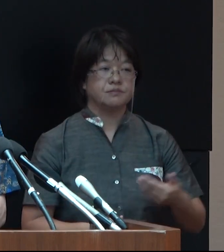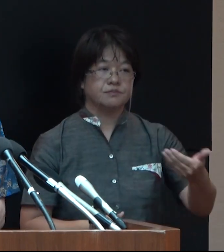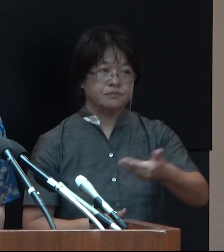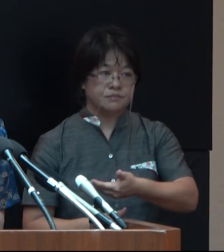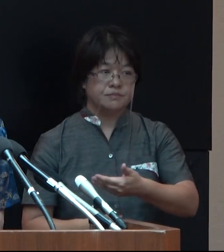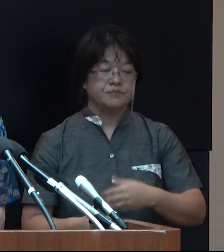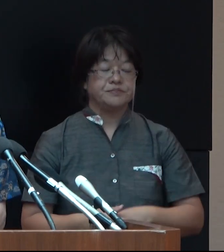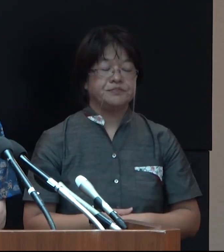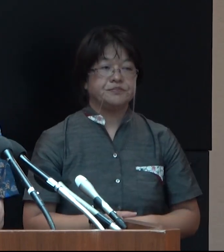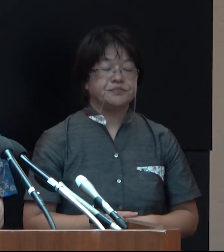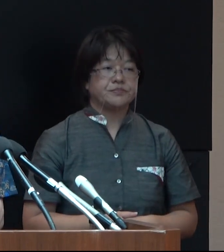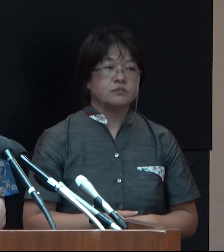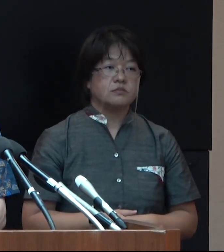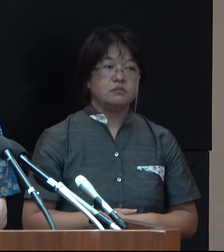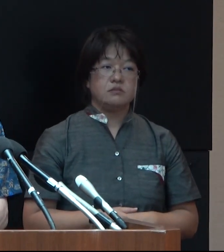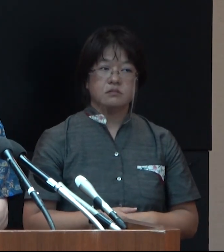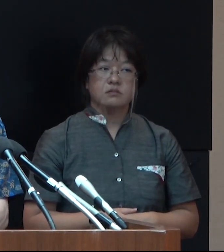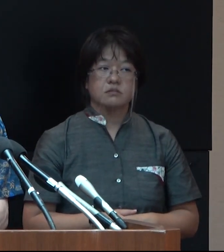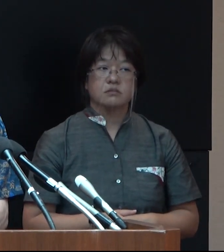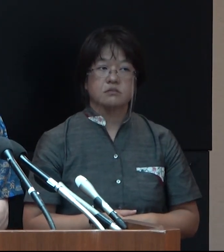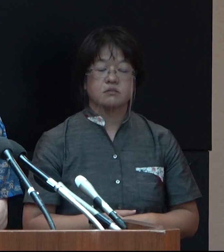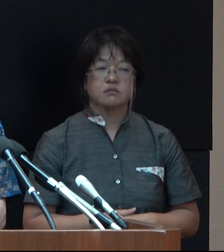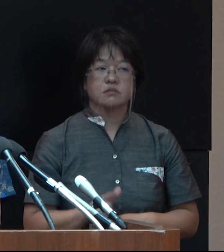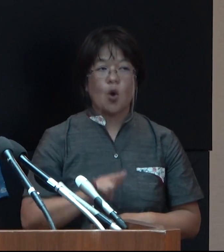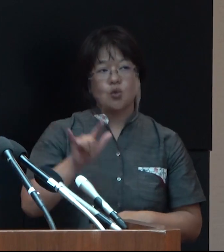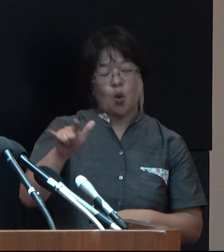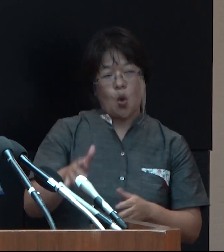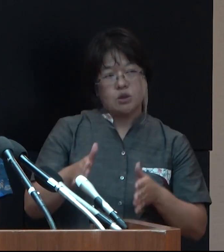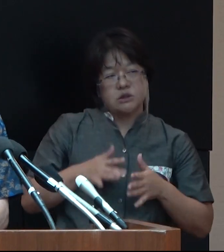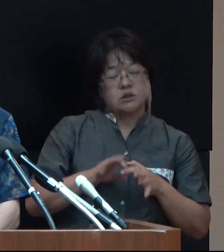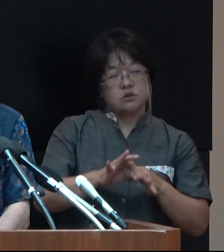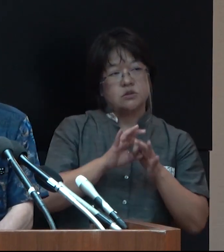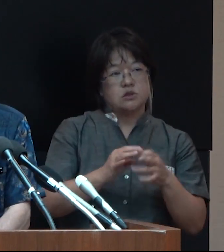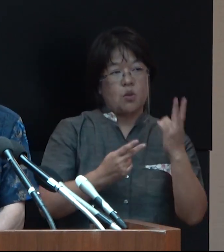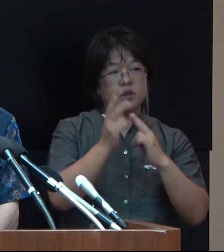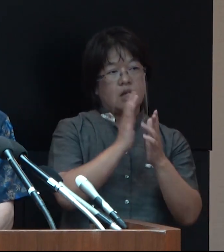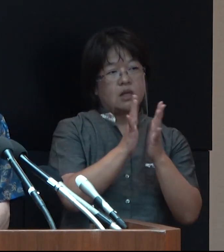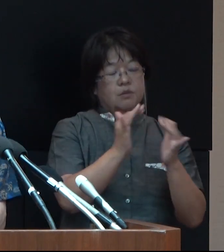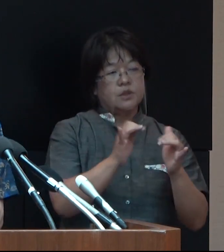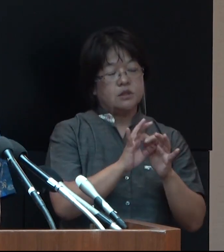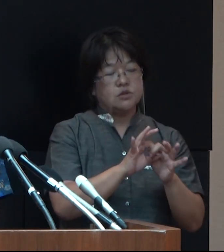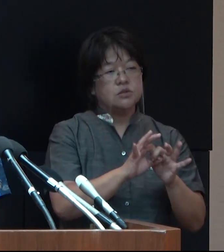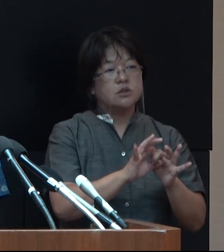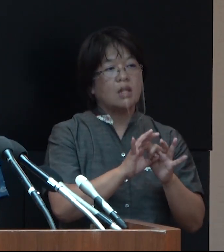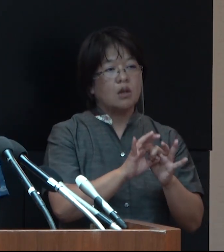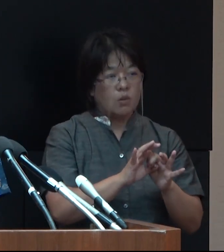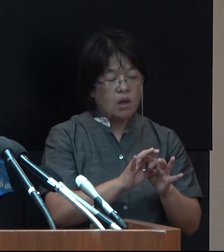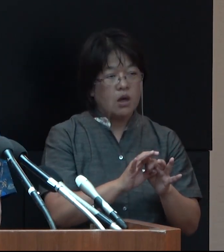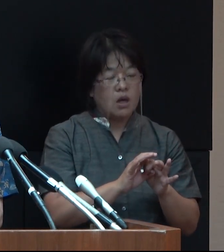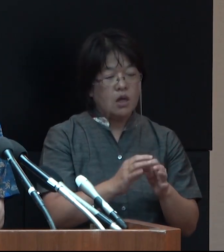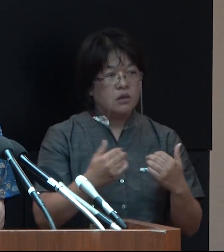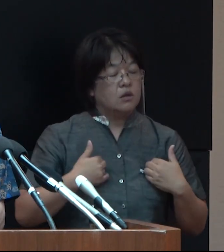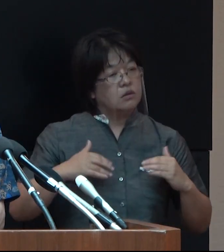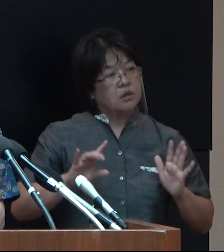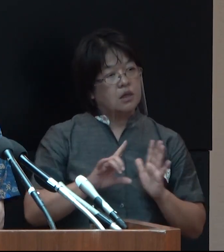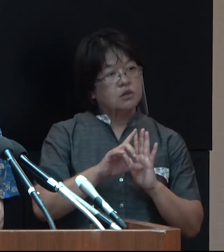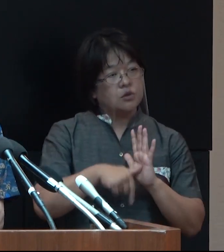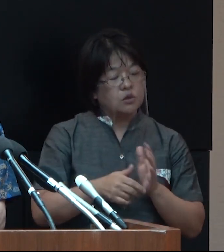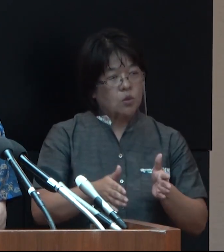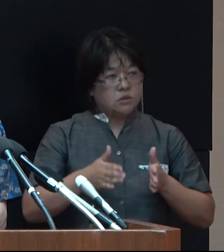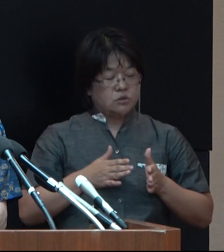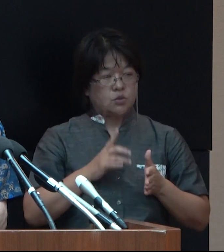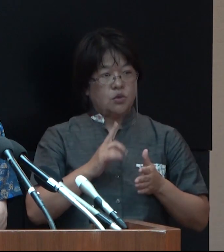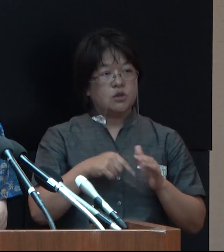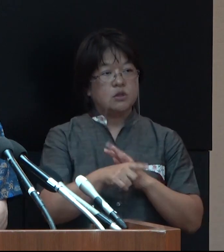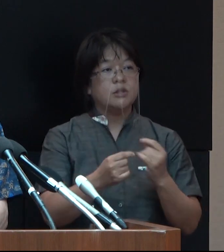それでは、 関西 以外の 社 の方から 質問を受けたいと思います。NHK 菅野です。渡航自粛について、県民に対しては、不要不急の場合の自粛を求めているということです